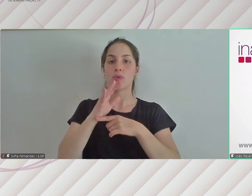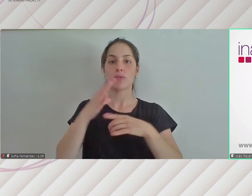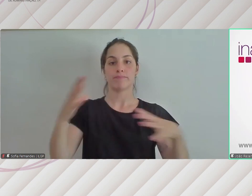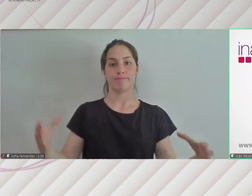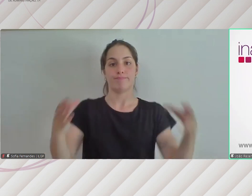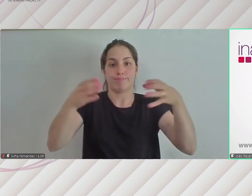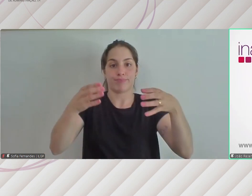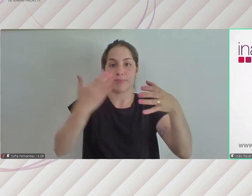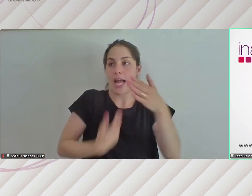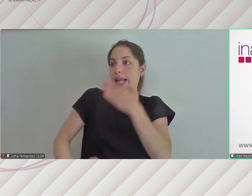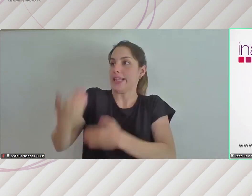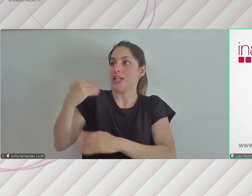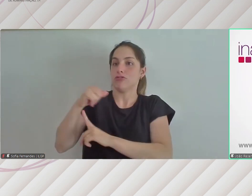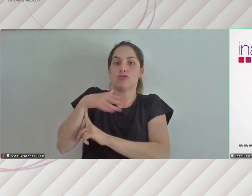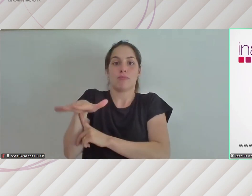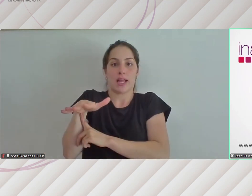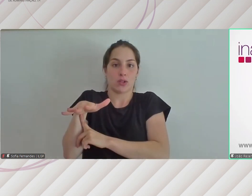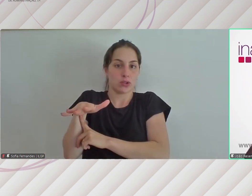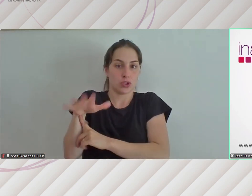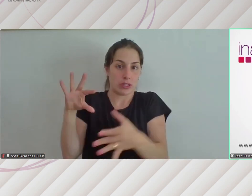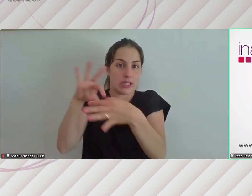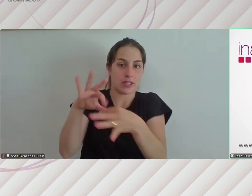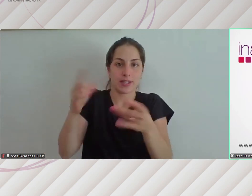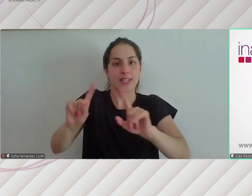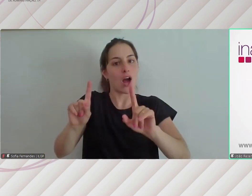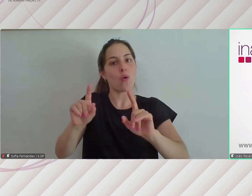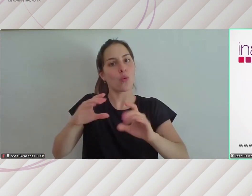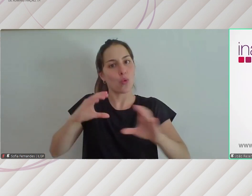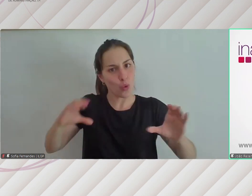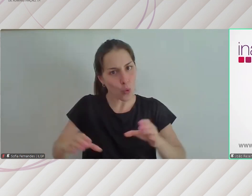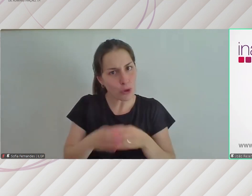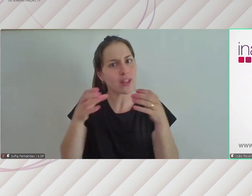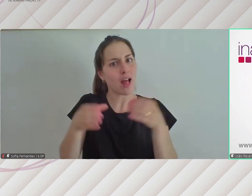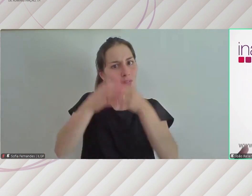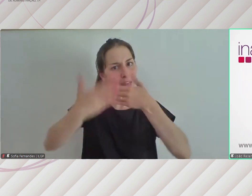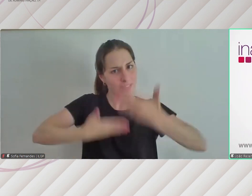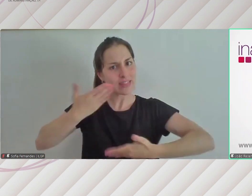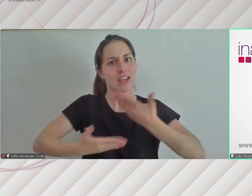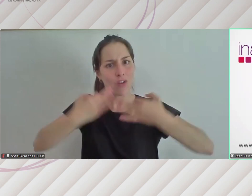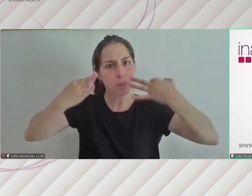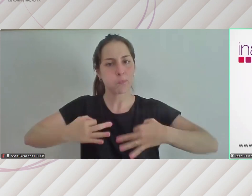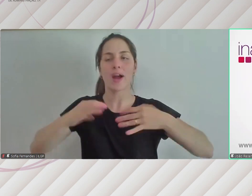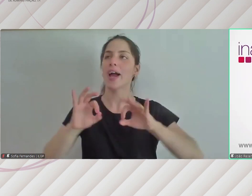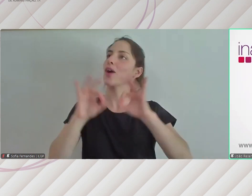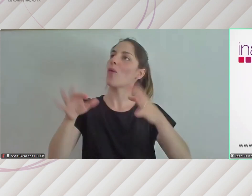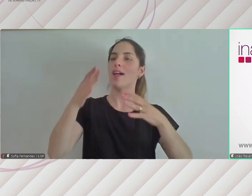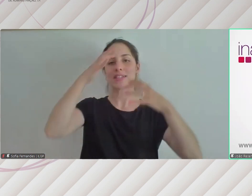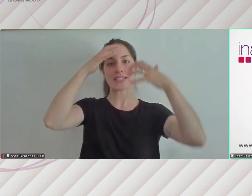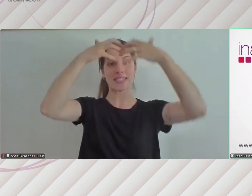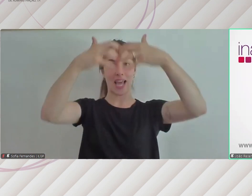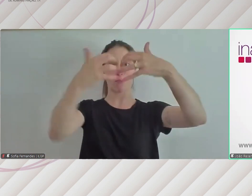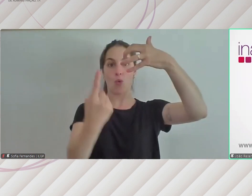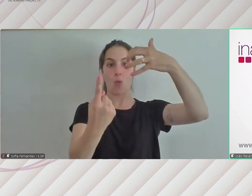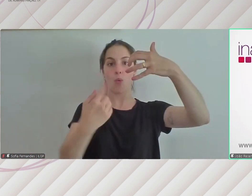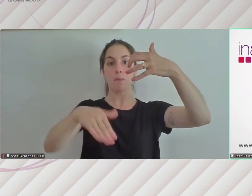entre antigos formandos, mas sim uma comunidade ativa, uma espécie de cérebro coletivo onde se promove